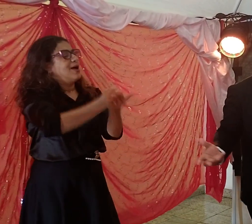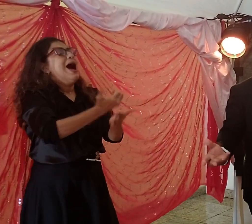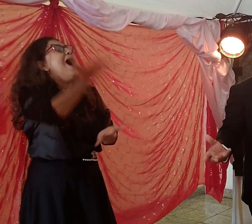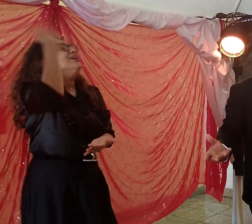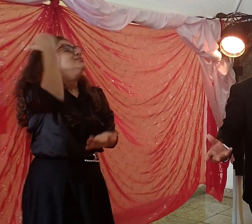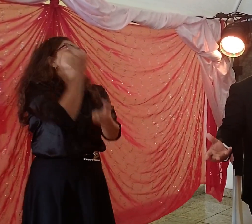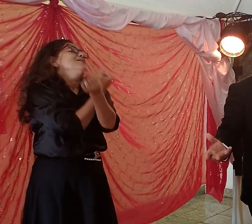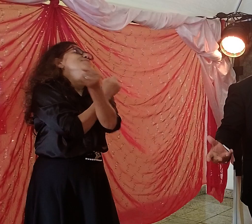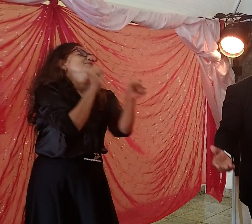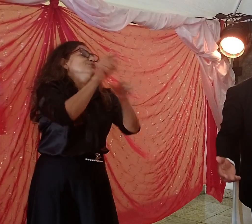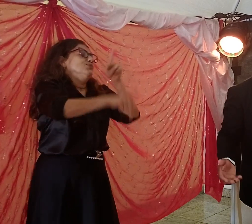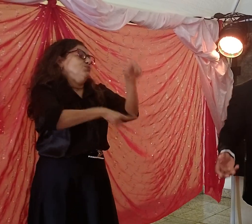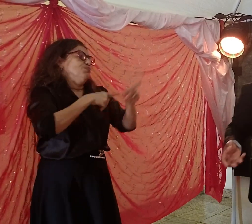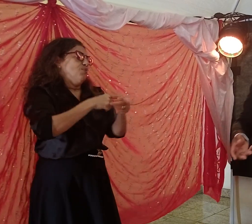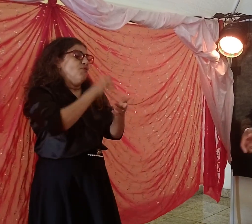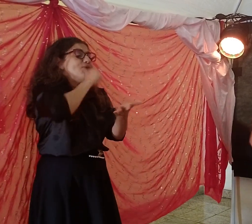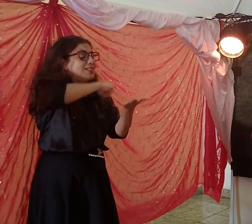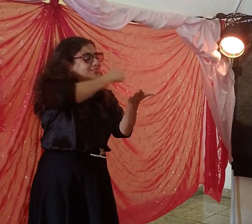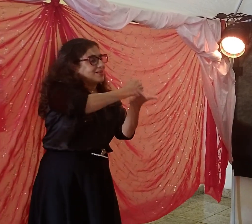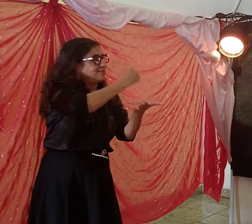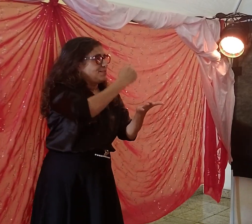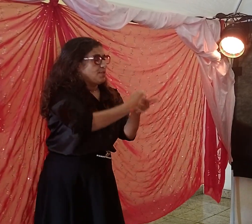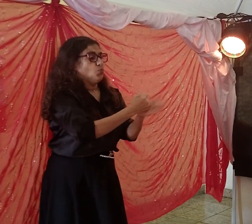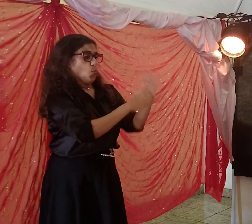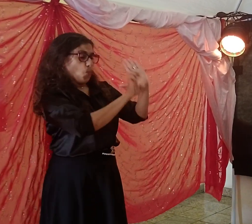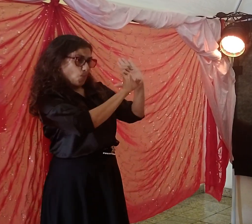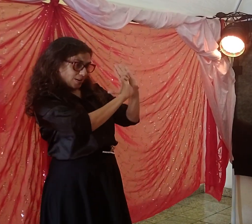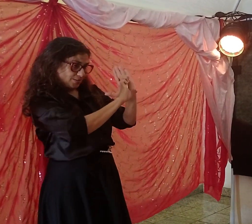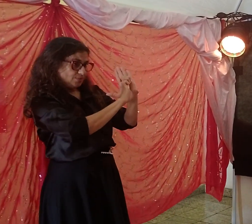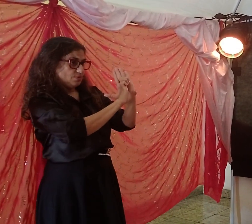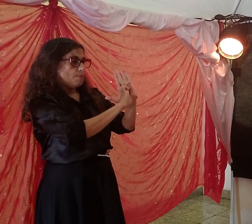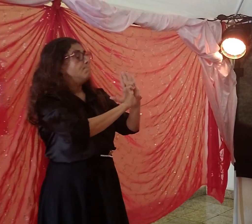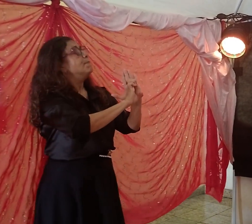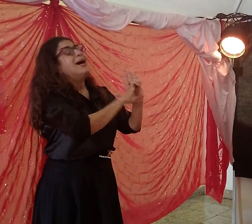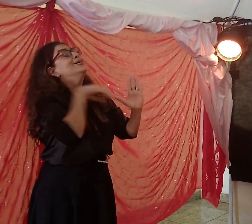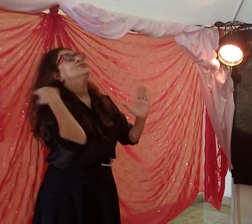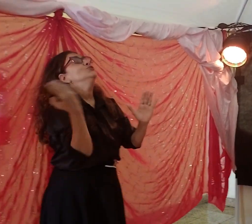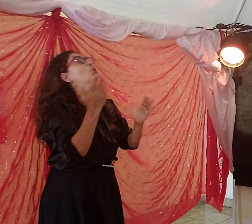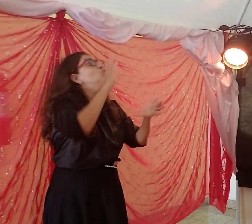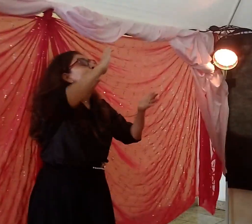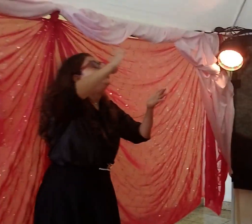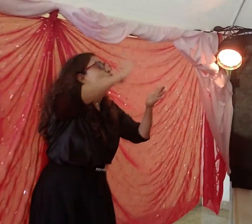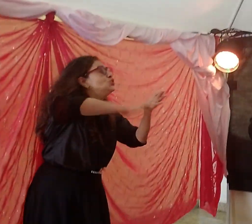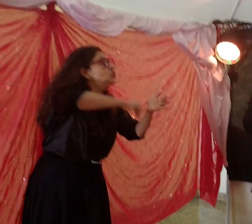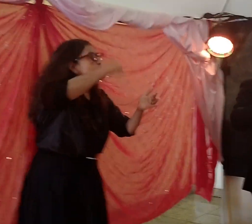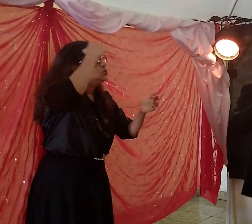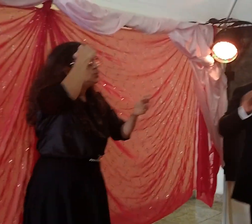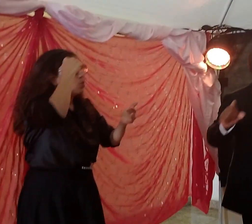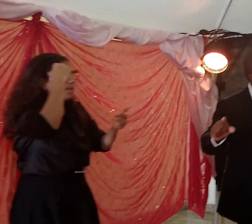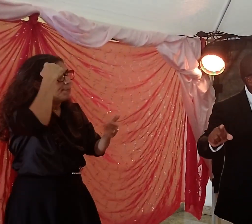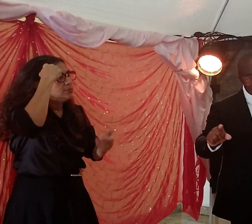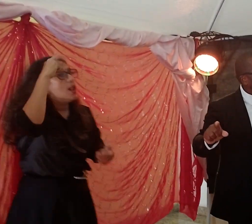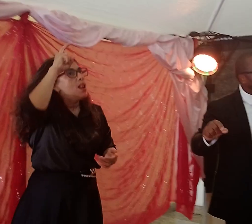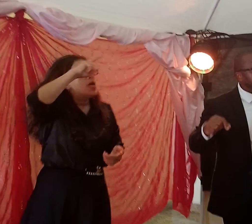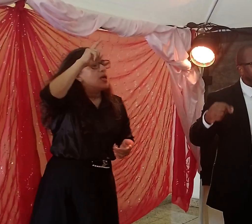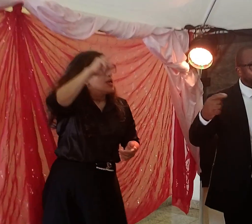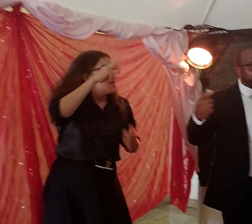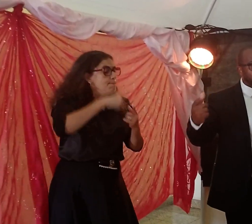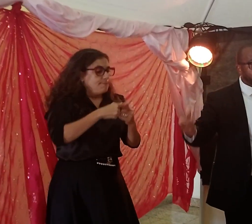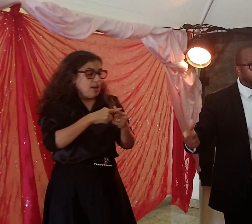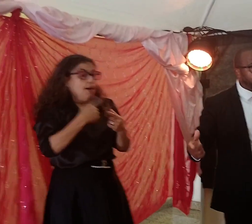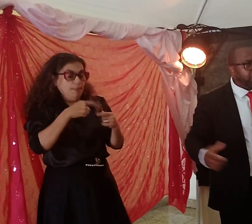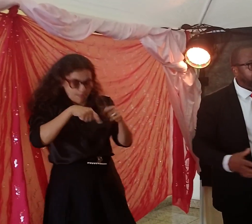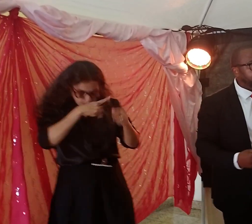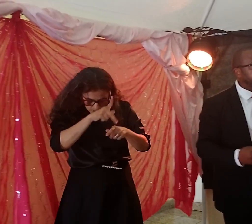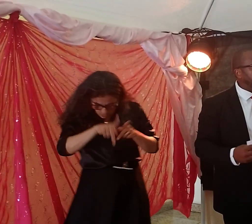povo. Só que Jesus, ressignificando, ele tirou aquilo que era um memorial de libertação do